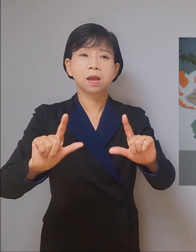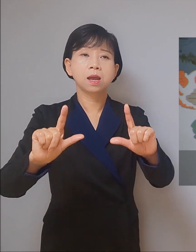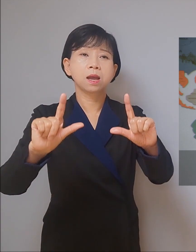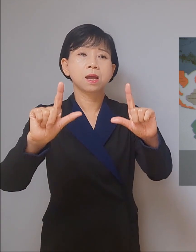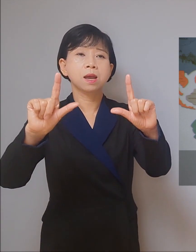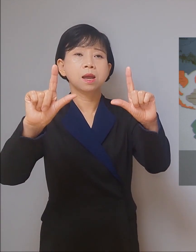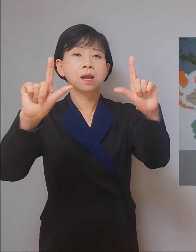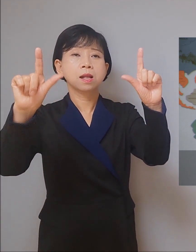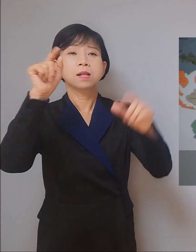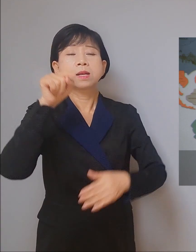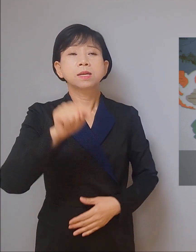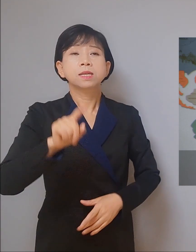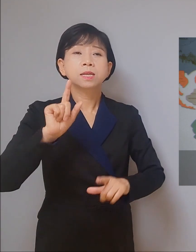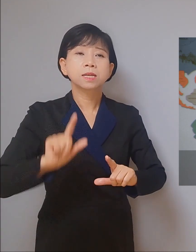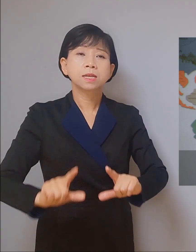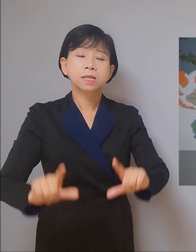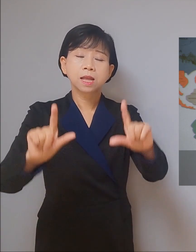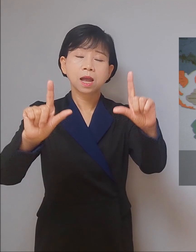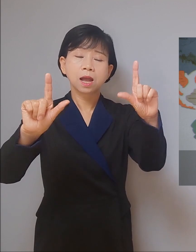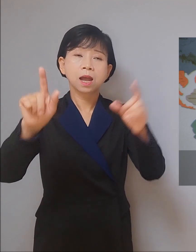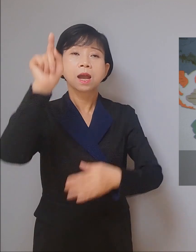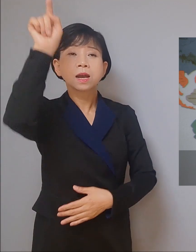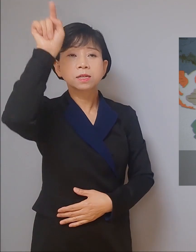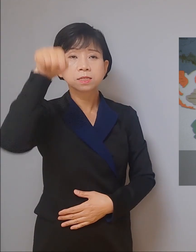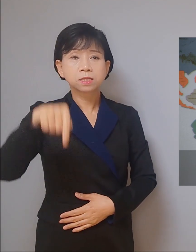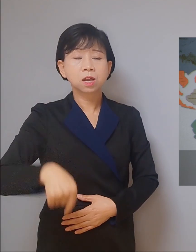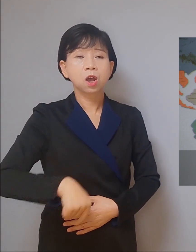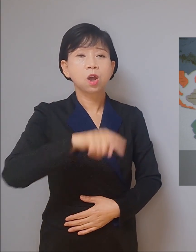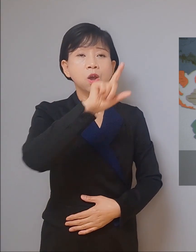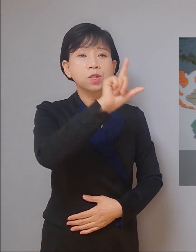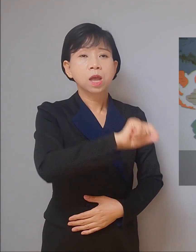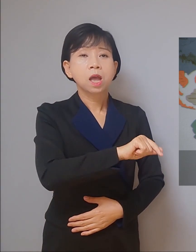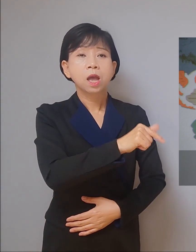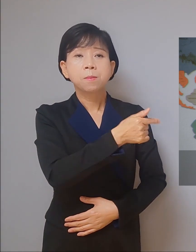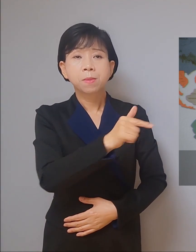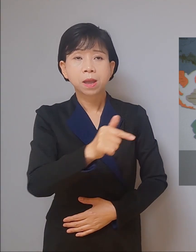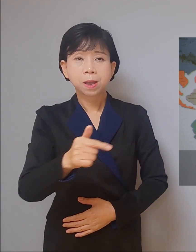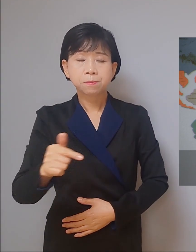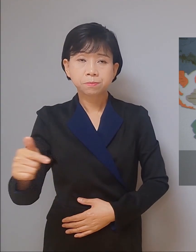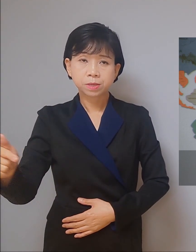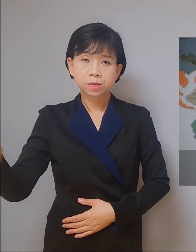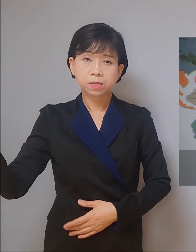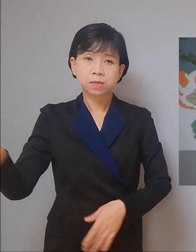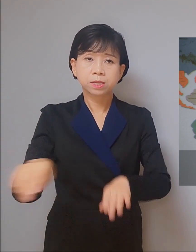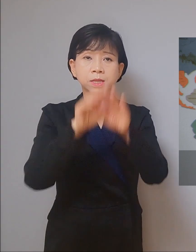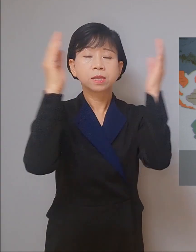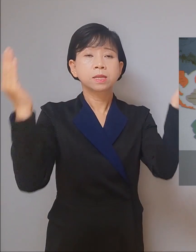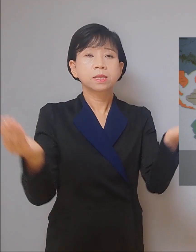기쁜 날, 이 날의 천하